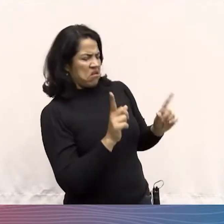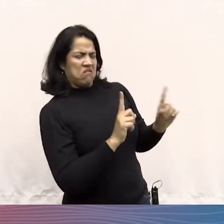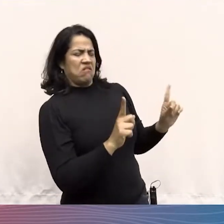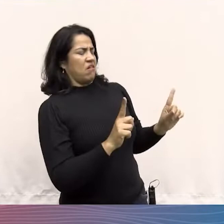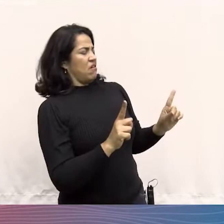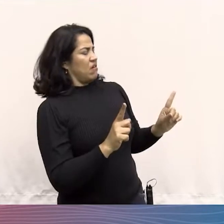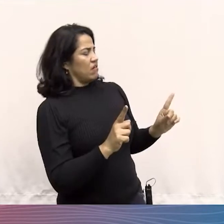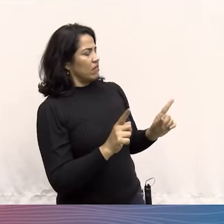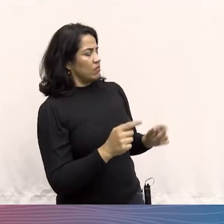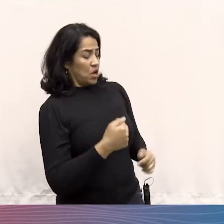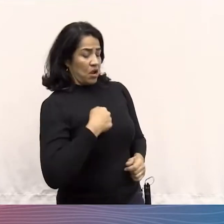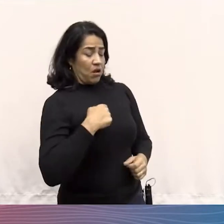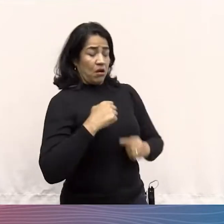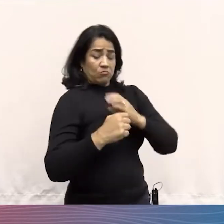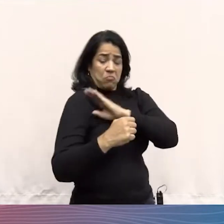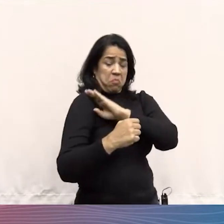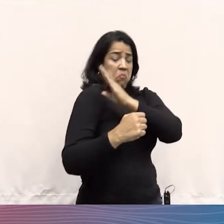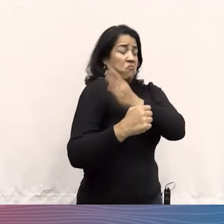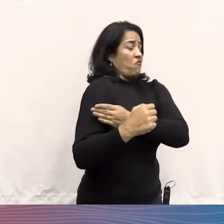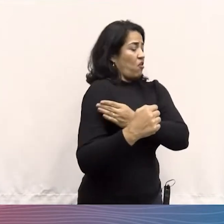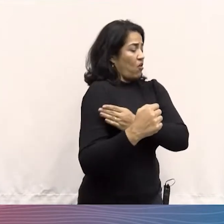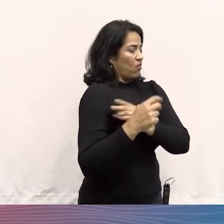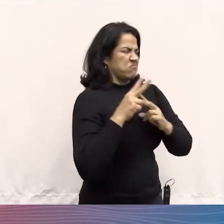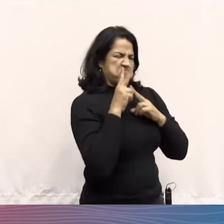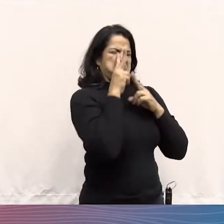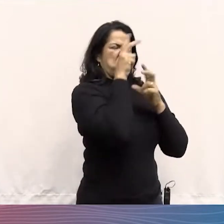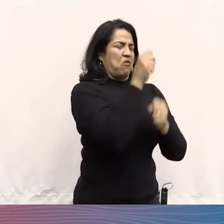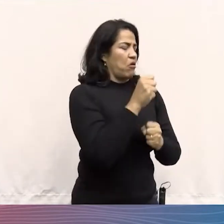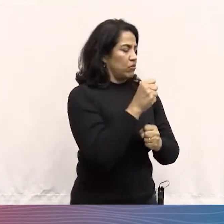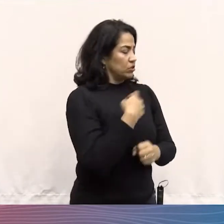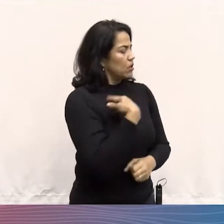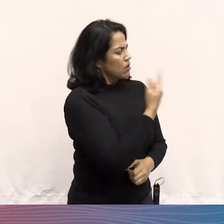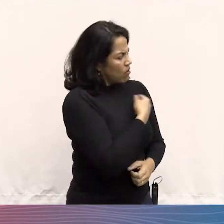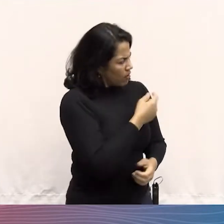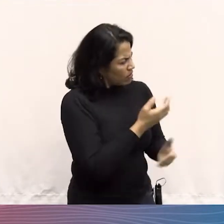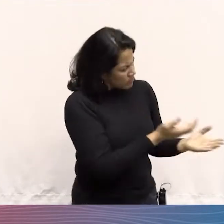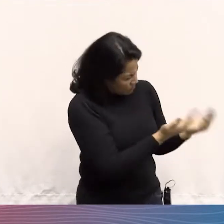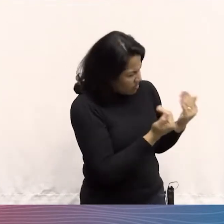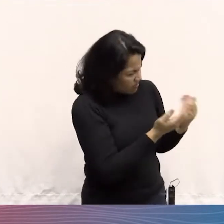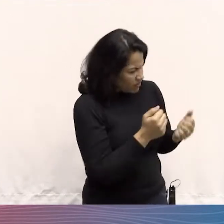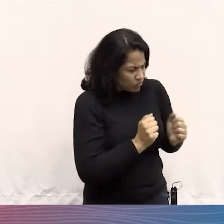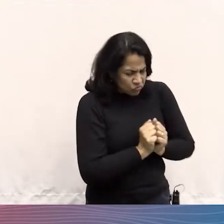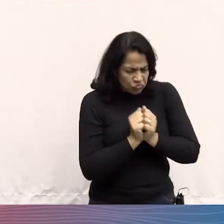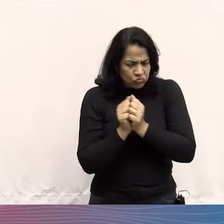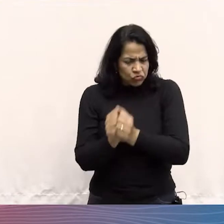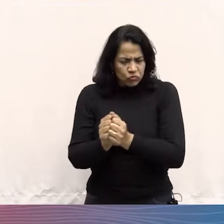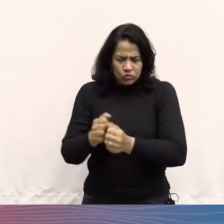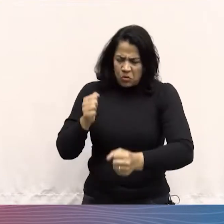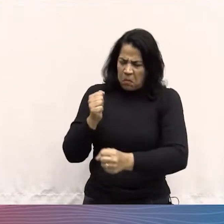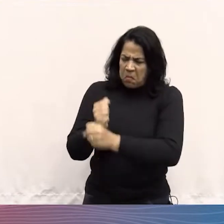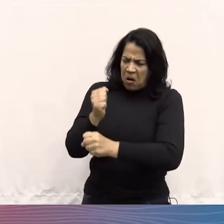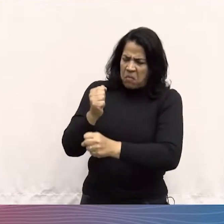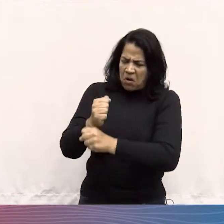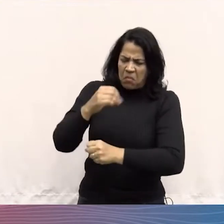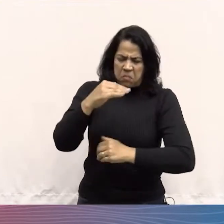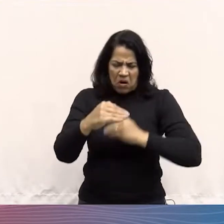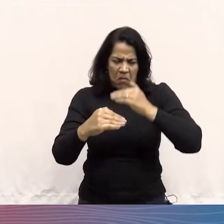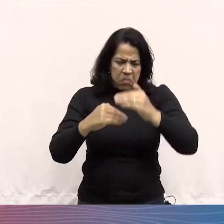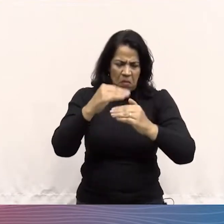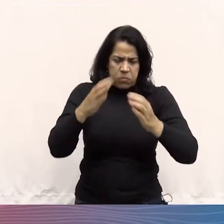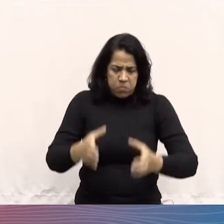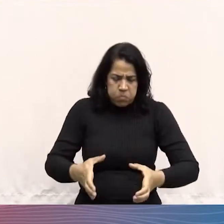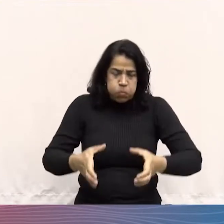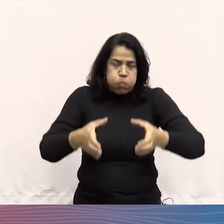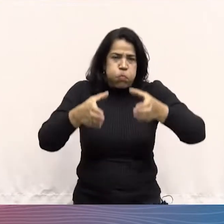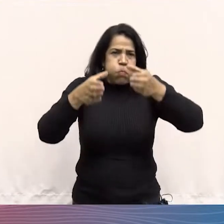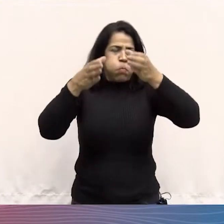não. Nós vamos construir nosso próprio reino. Nós vamos ser independentes dele, não precisamos de Deus,